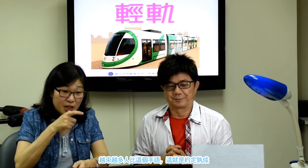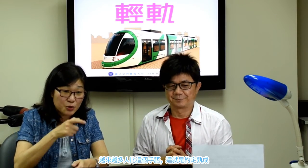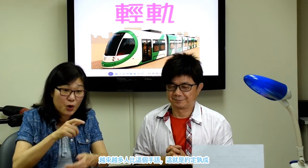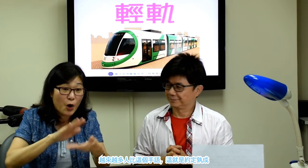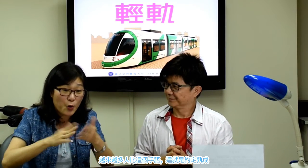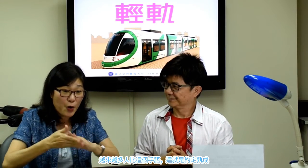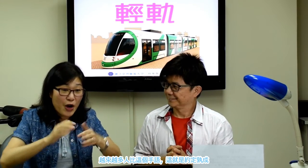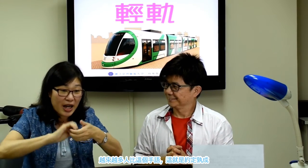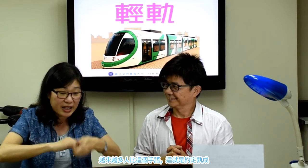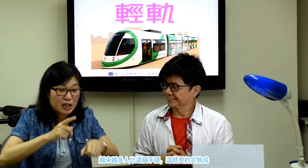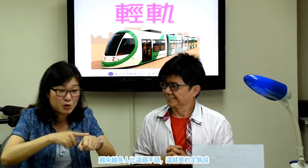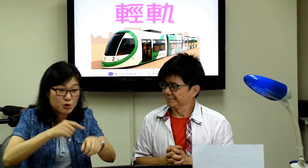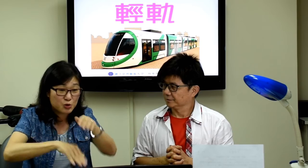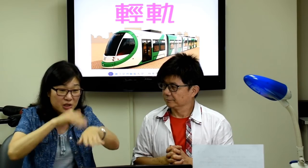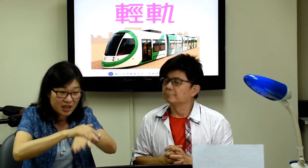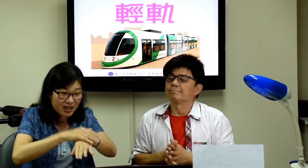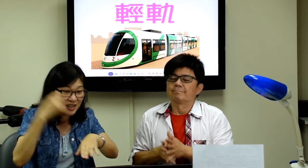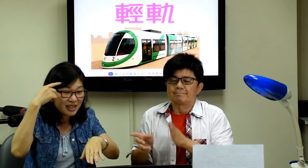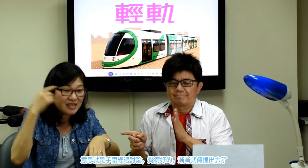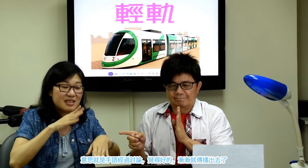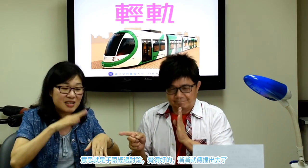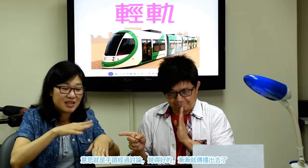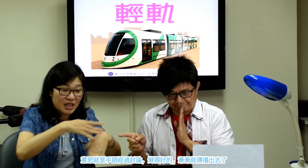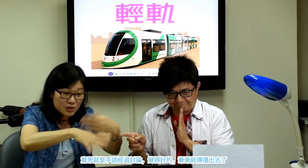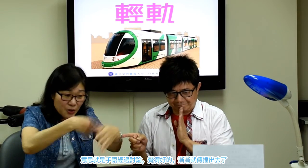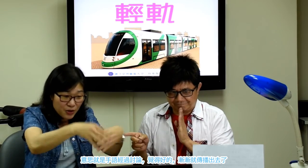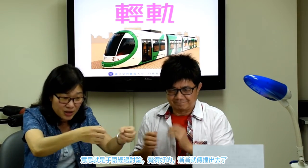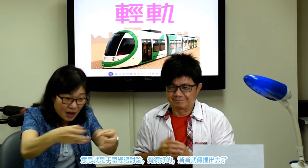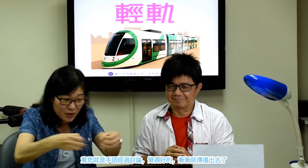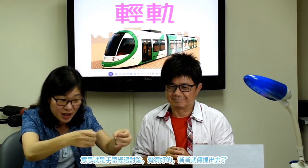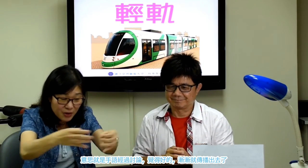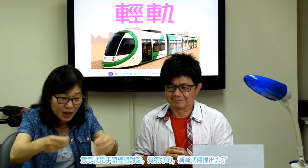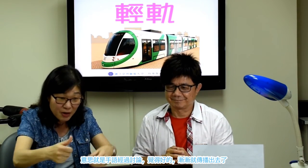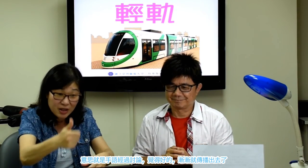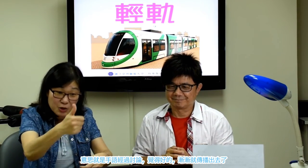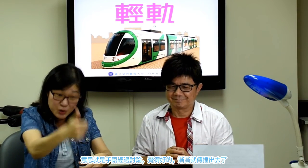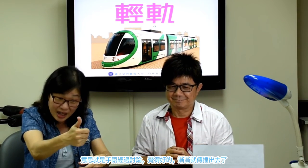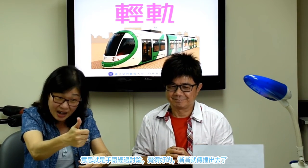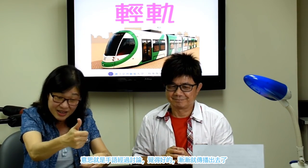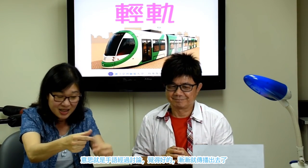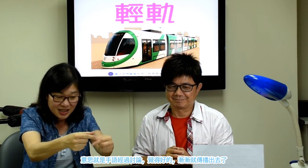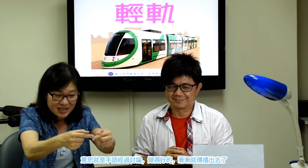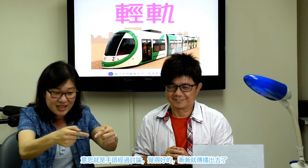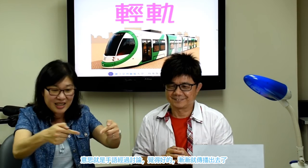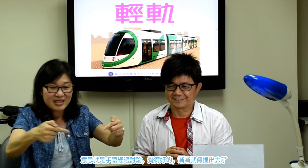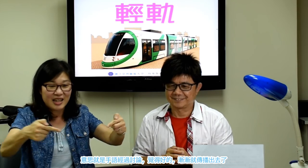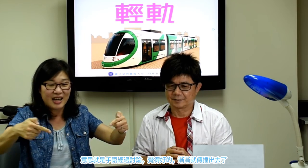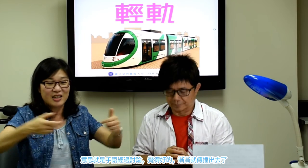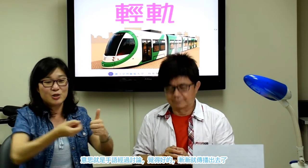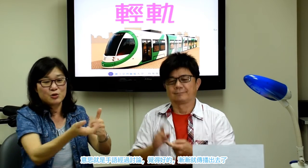做约定俗成，意思是手语讨论讨论讨论，觉得好的，渐渐就传